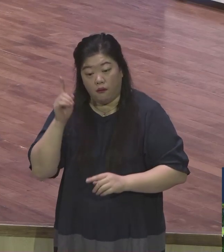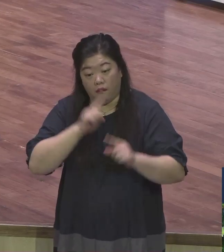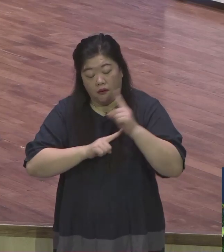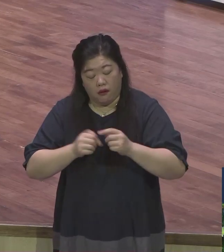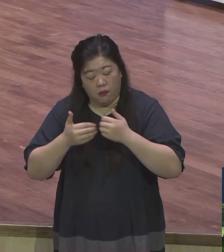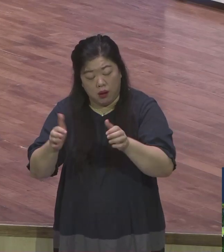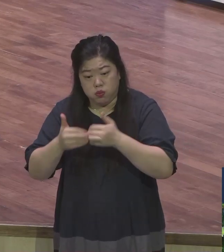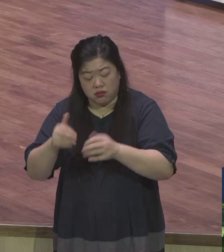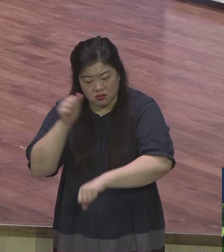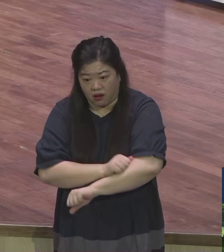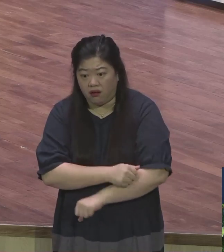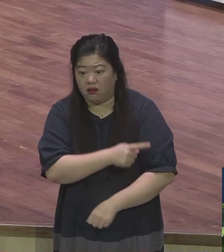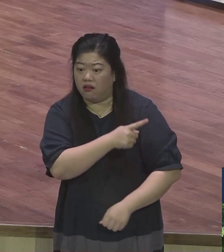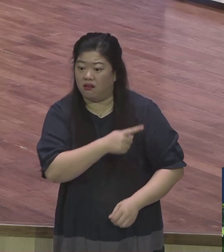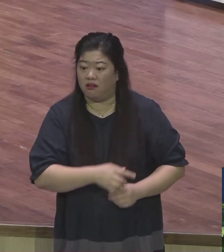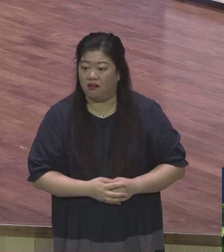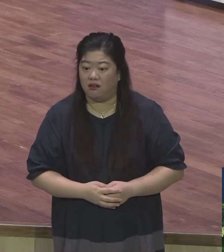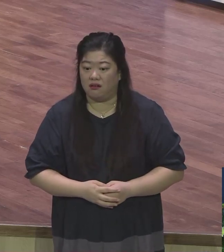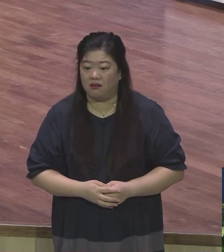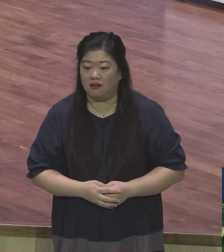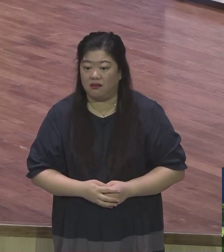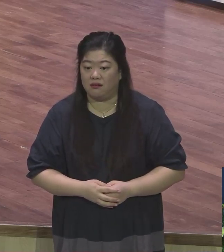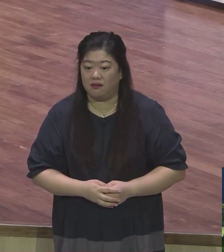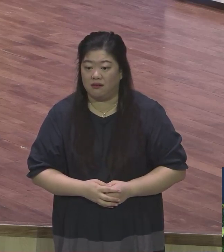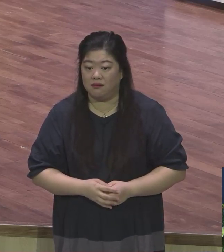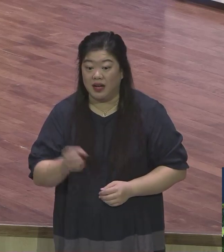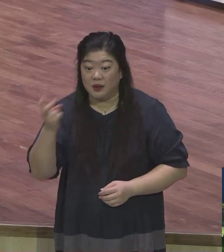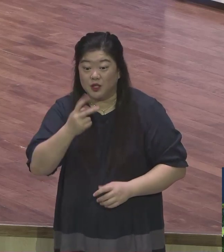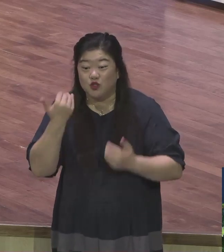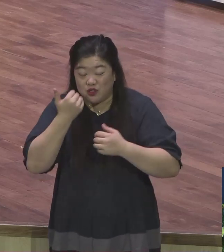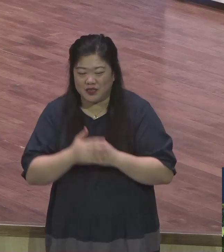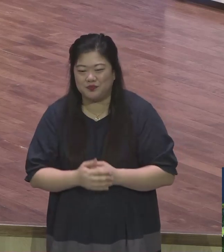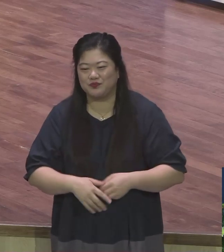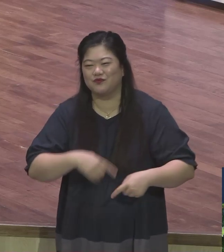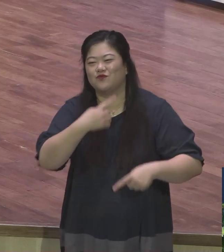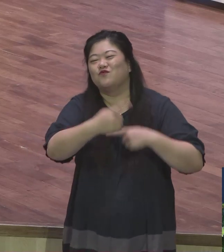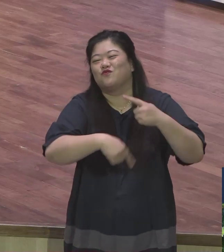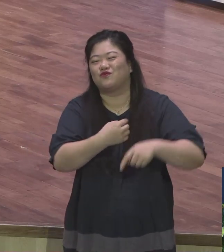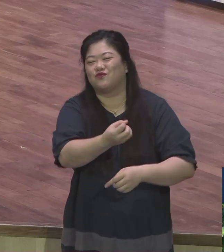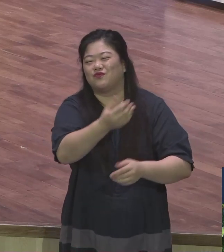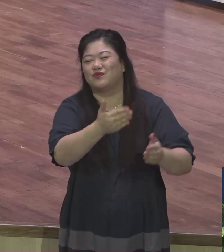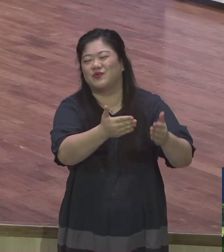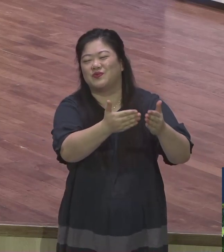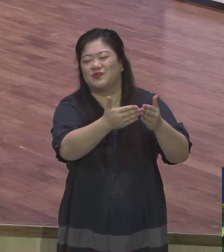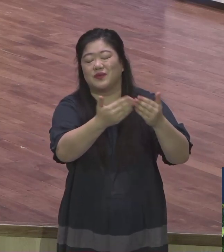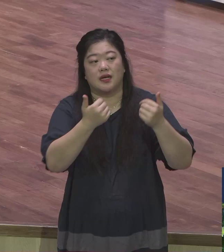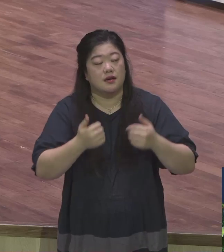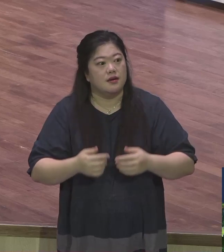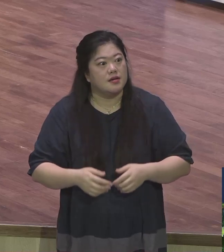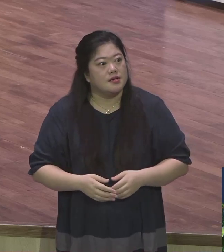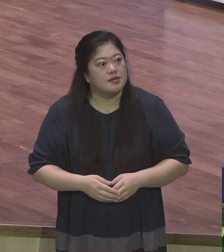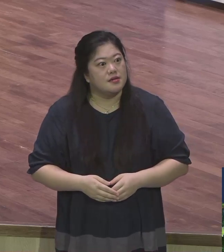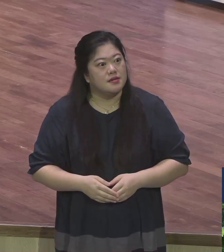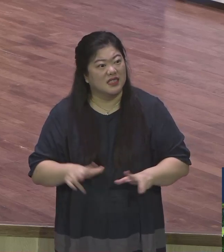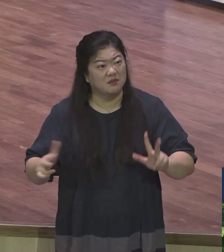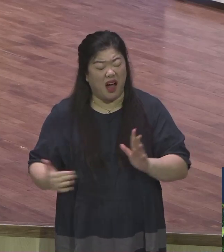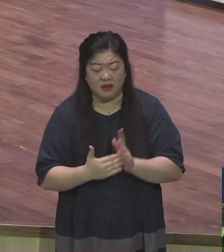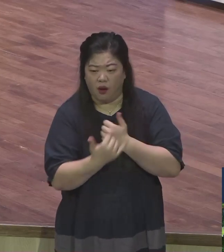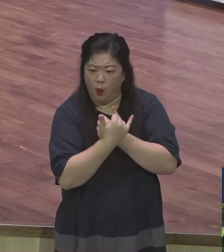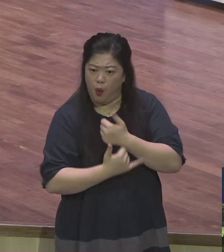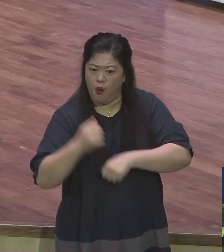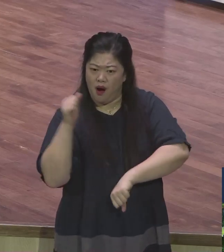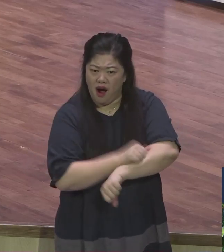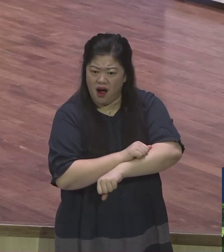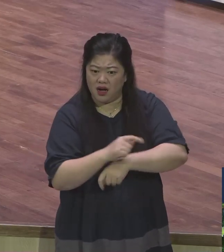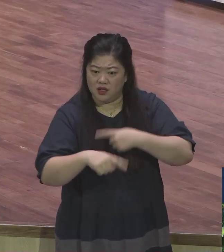그래서요. 기분 나쁨을 한마디 상처를 탁 주고나 그 사람은요. 다른 건 다 잊어버리는데 그 상처는 죽을 때가 안 잊어버려요.